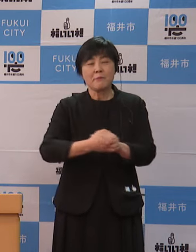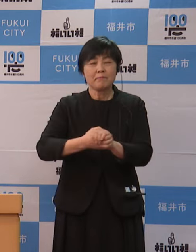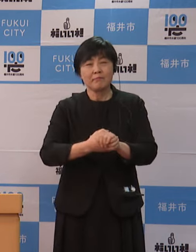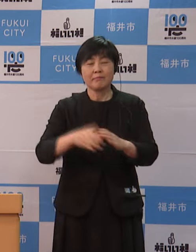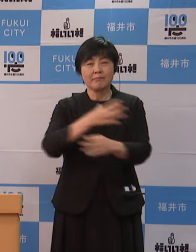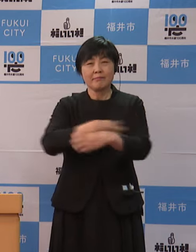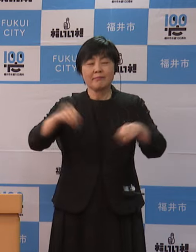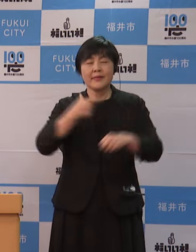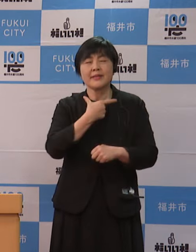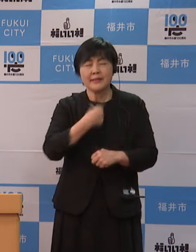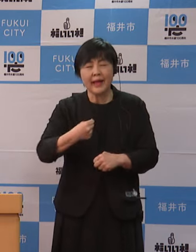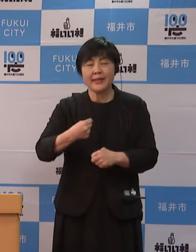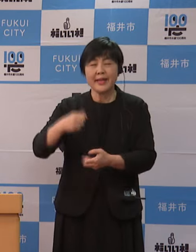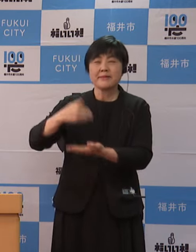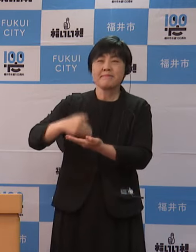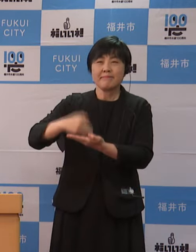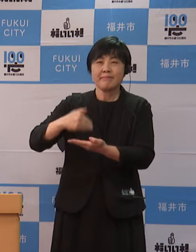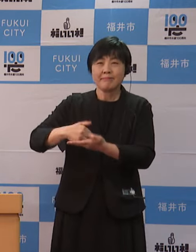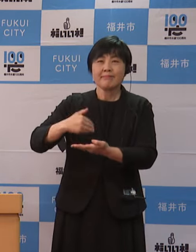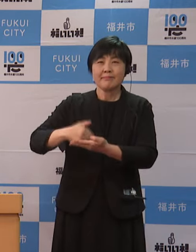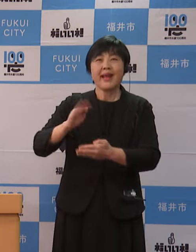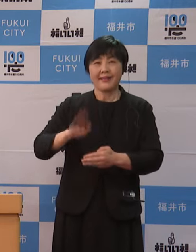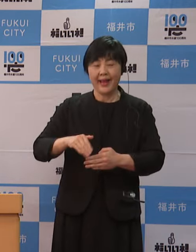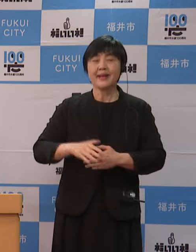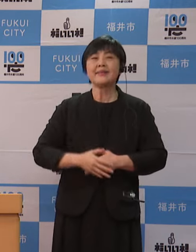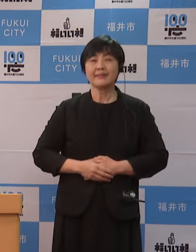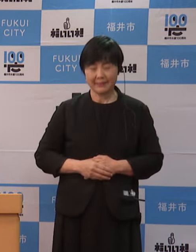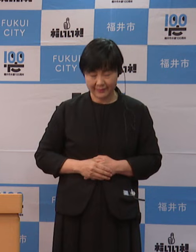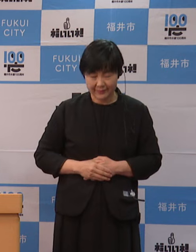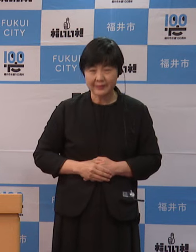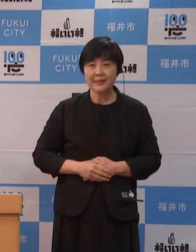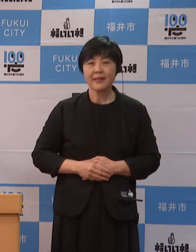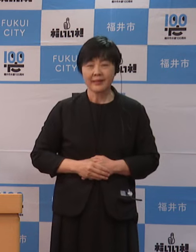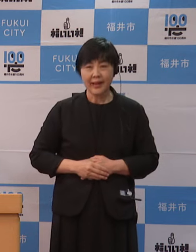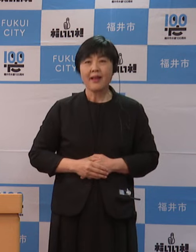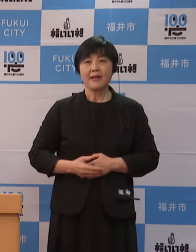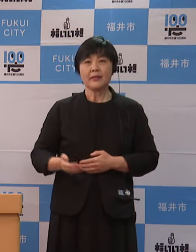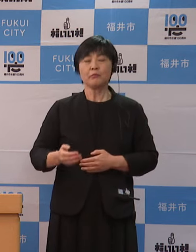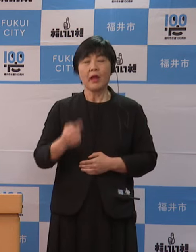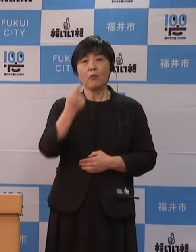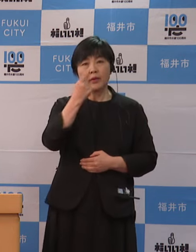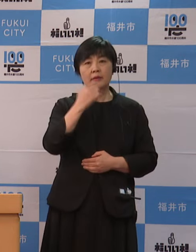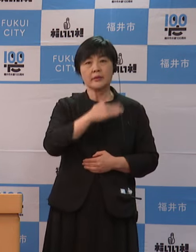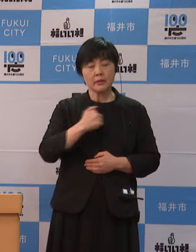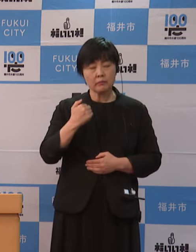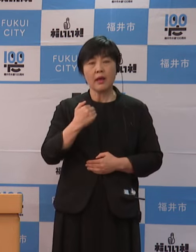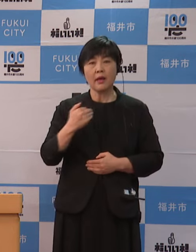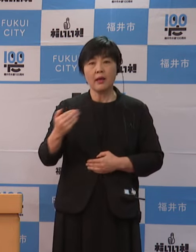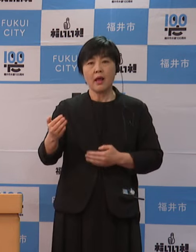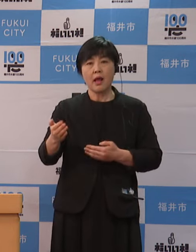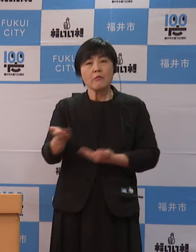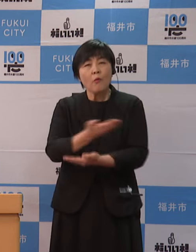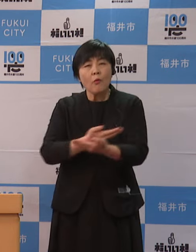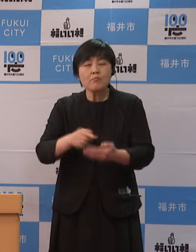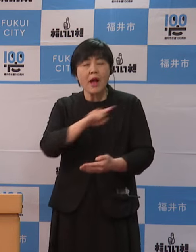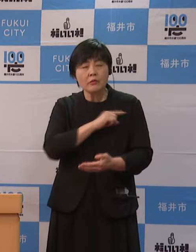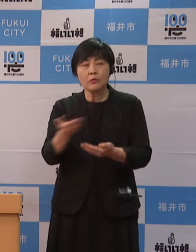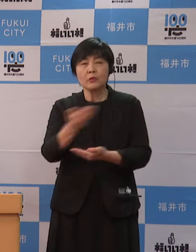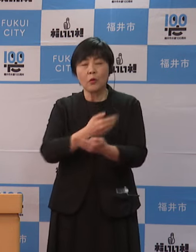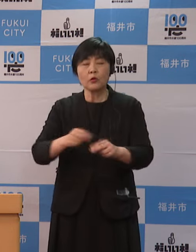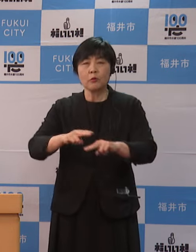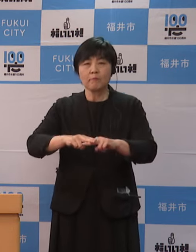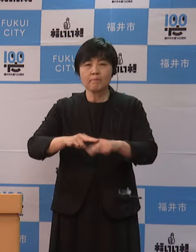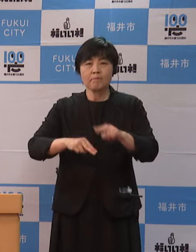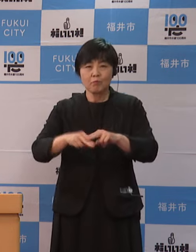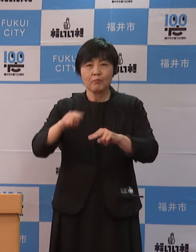かということでありましたけれども、私どもとしましては、この交流をある程度積み重ねることによって、まあ、そういった姉